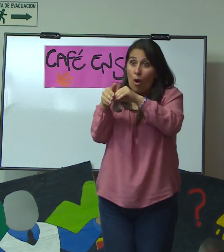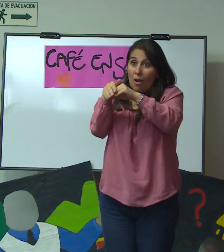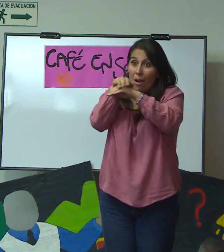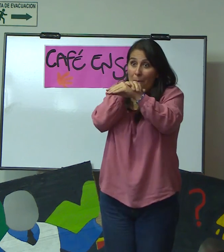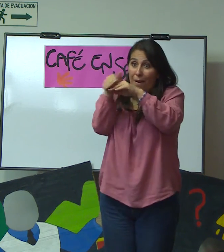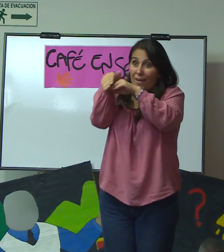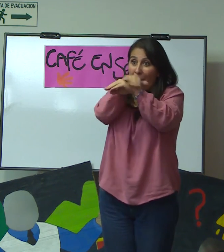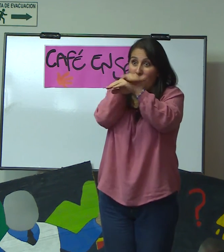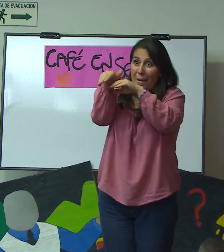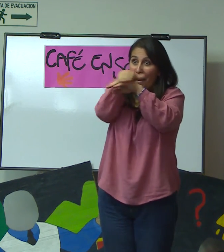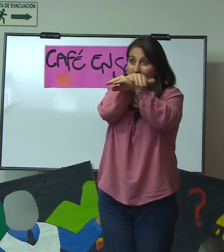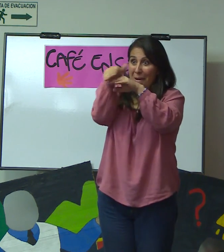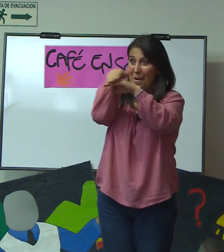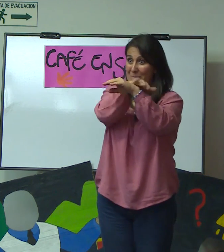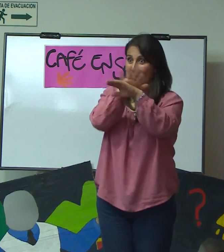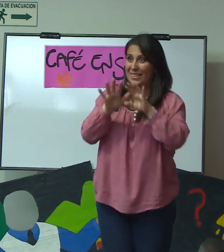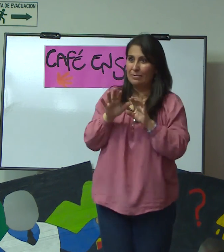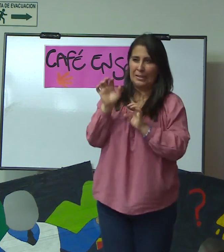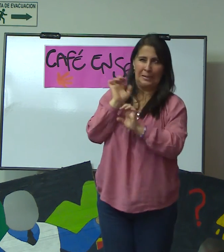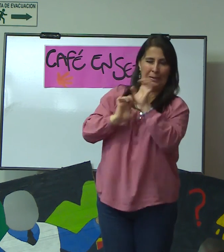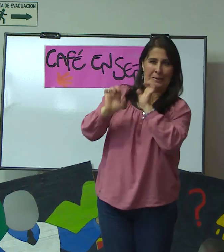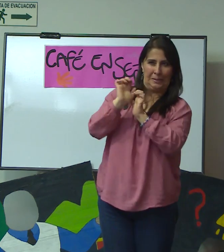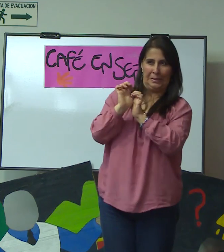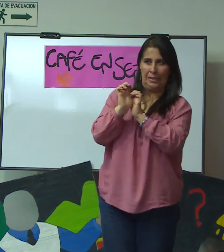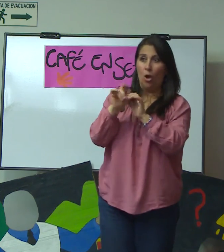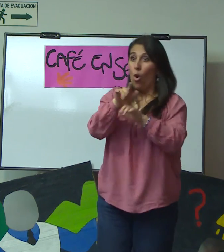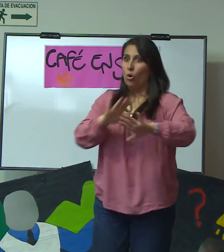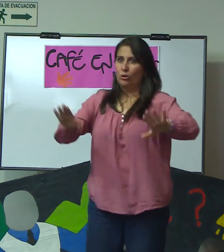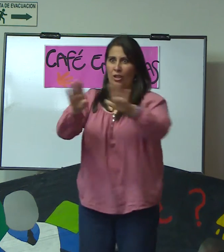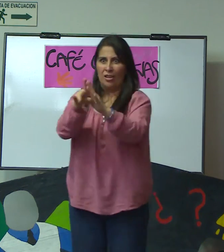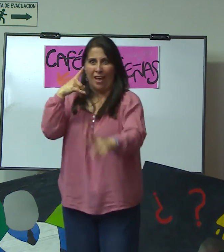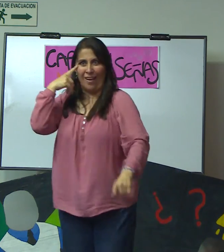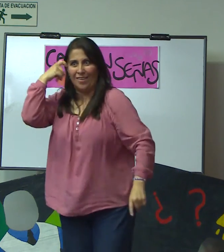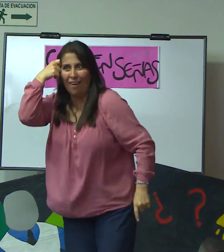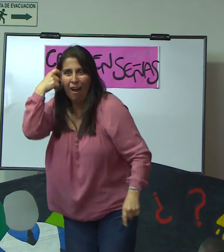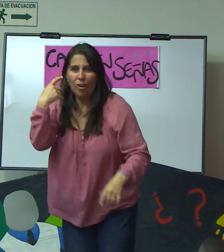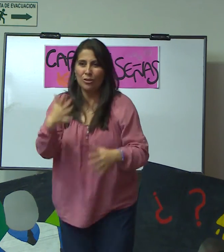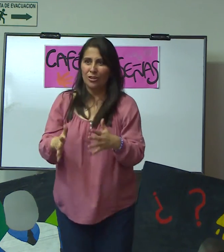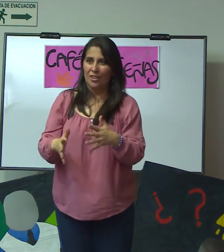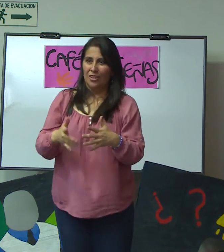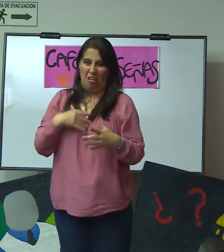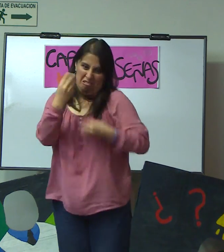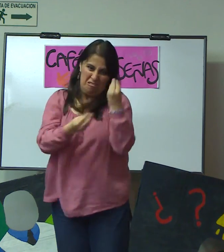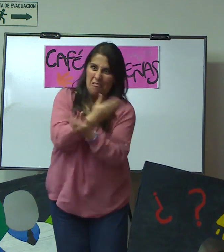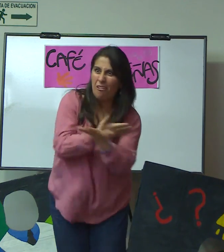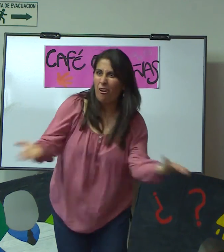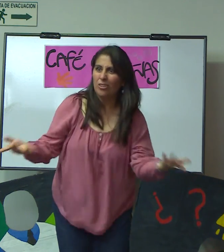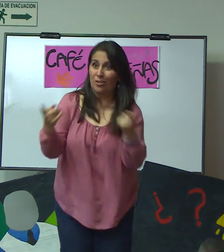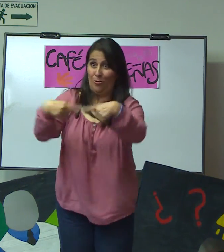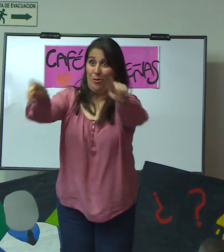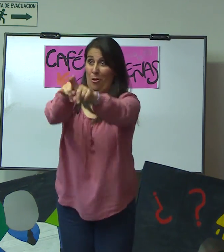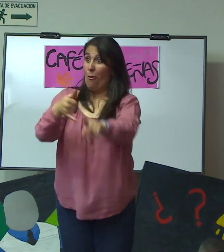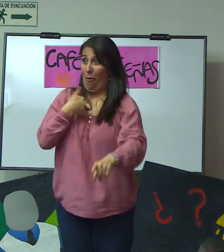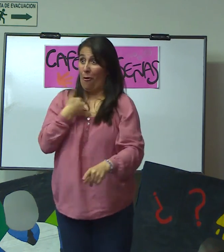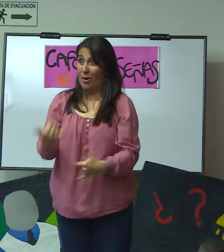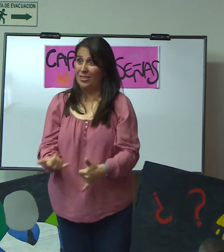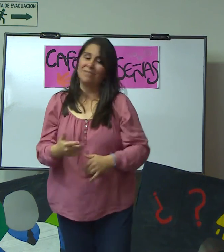muy espontáneos, son muy intrépidos incluso, ¿cierto? Pero en la medida en que van creciendo y van